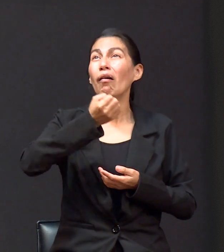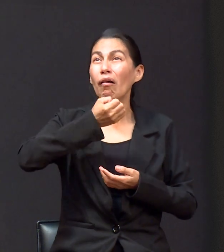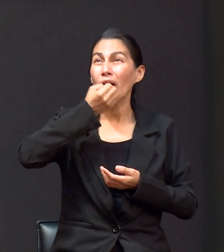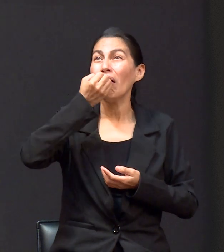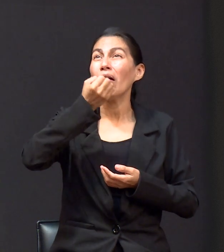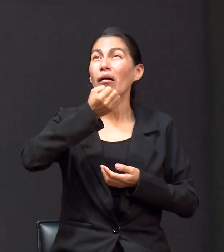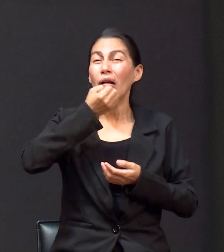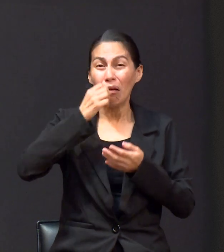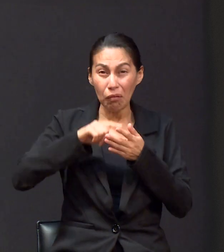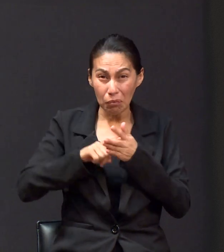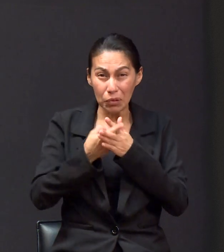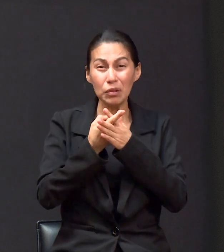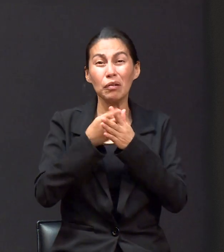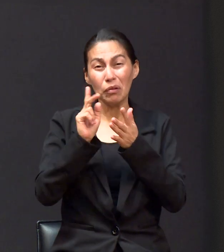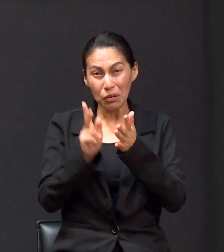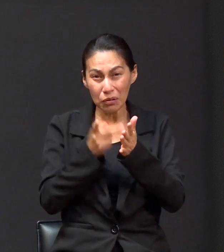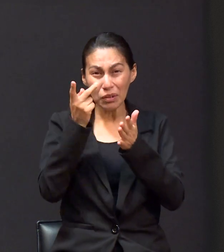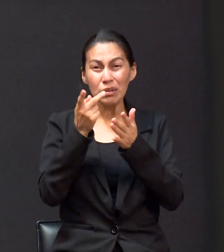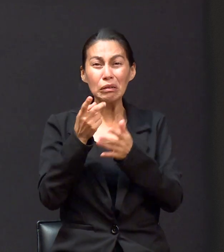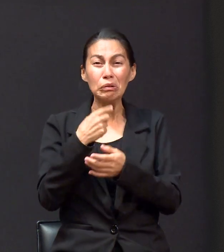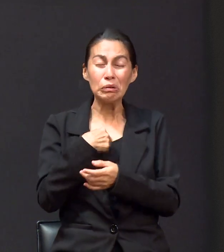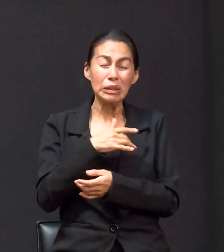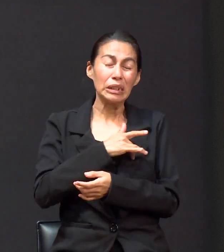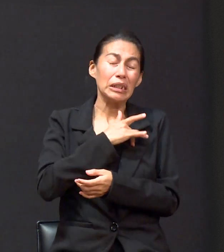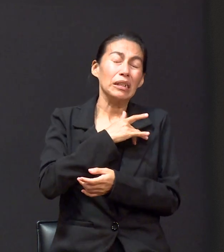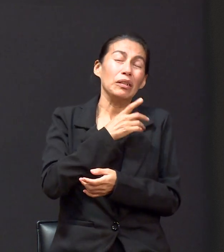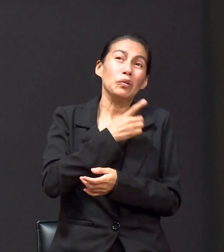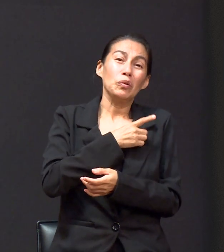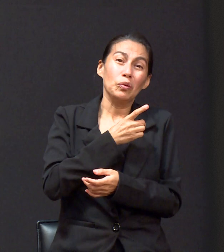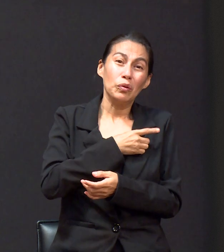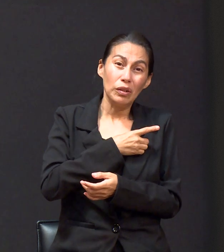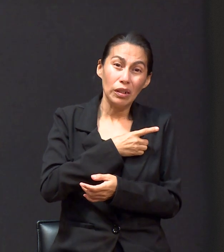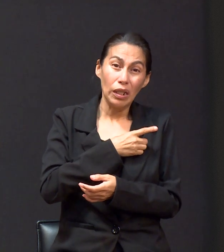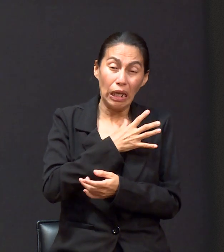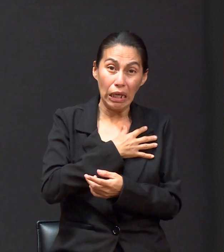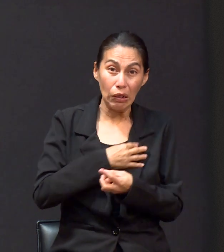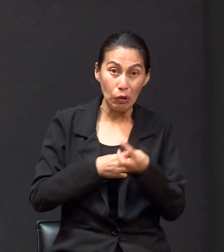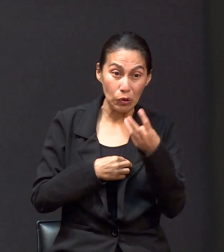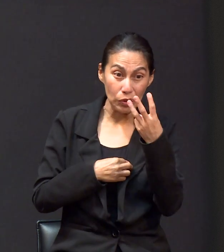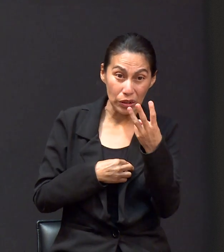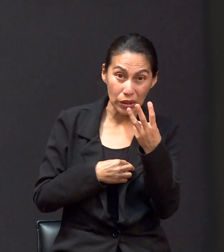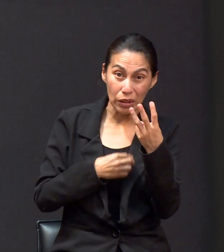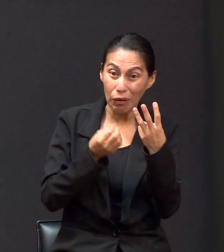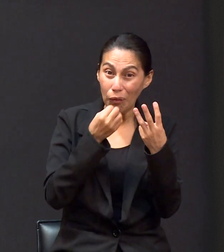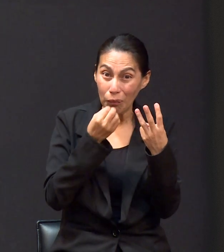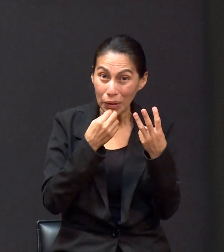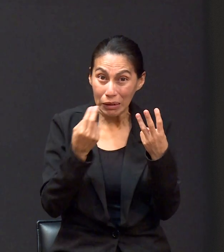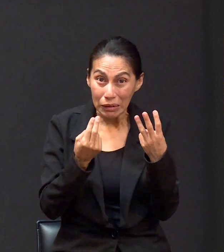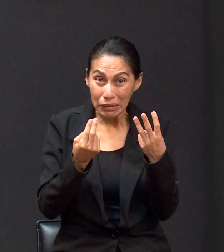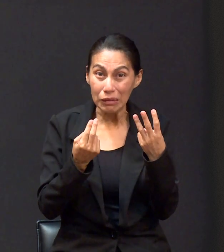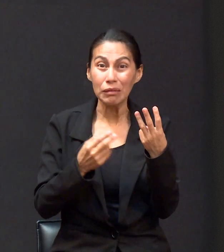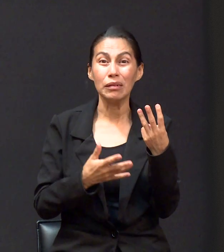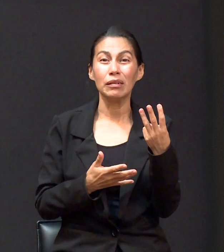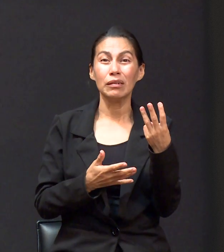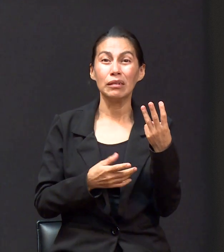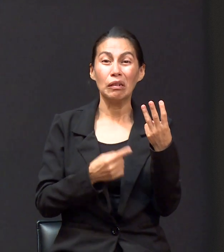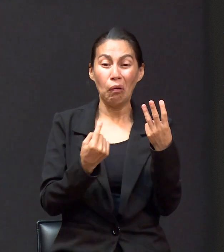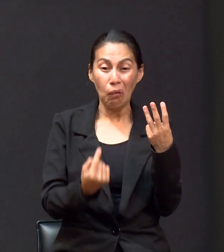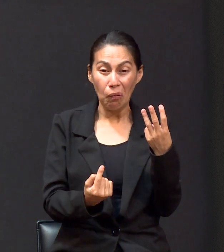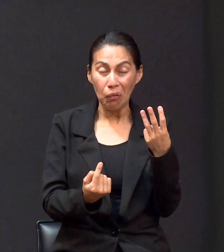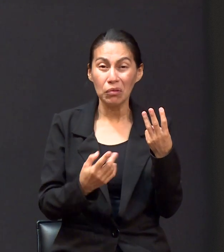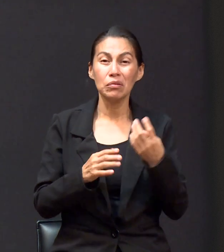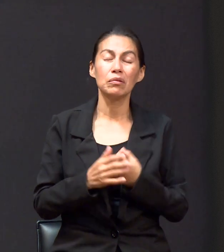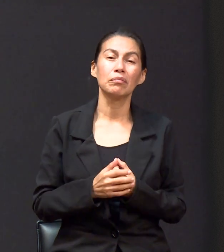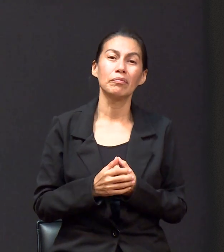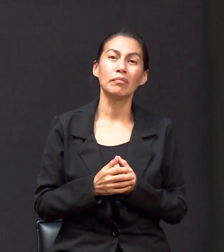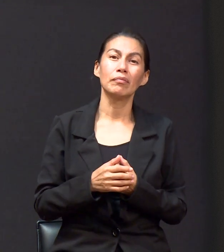Y fue donde empecé a buscar más a Dios, porque yo me sentía sola. Y tenía que dar de comer a 3 hijos menores de